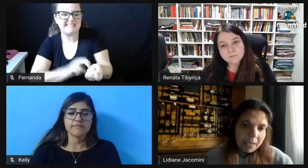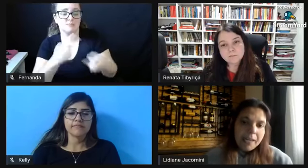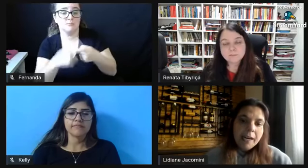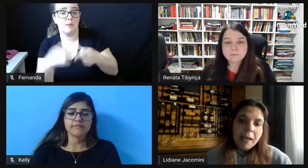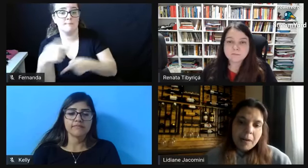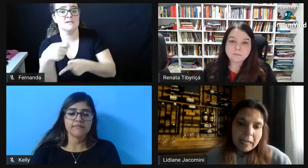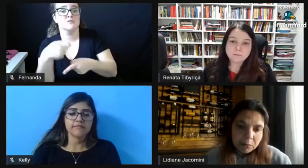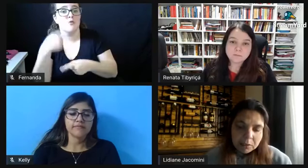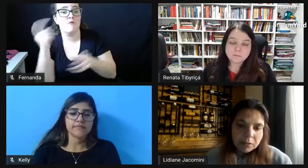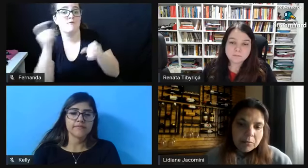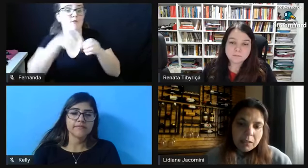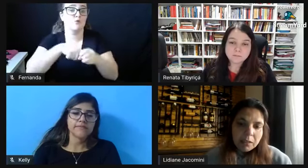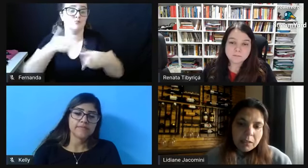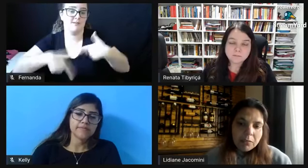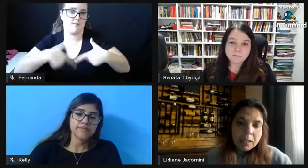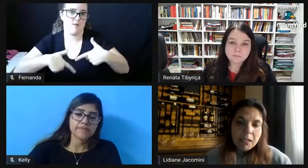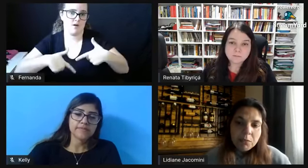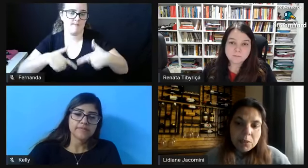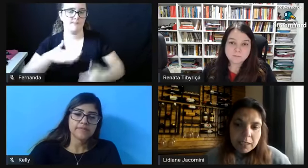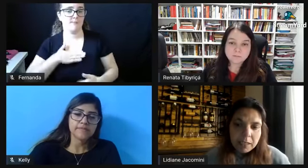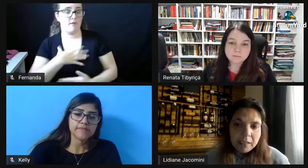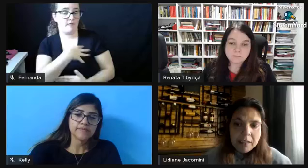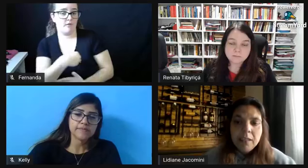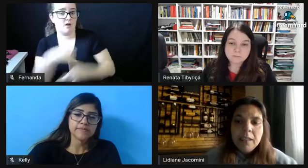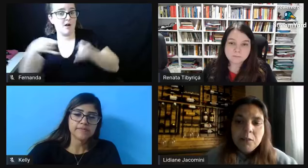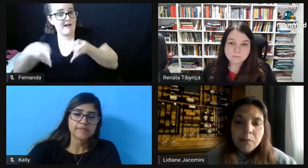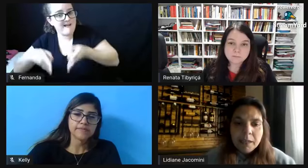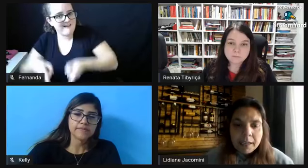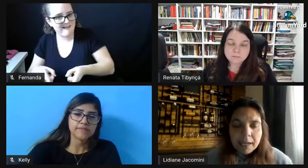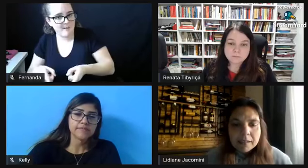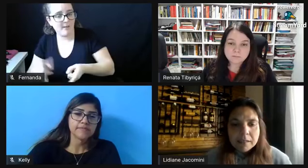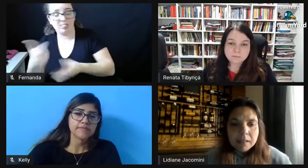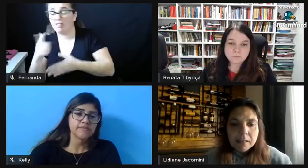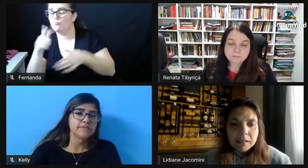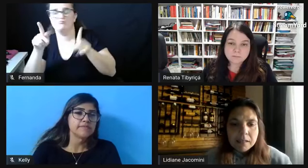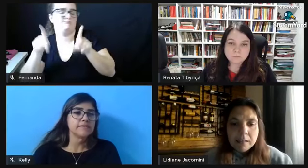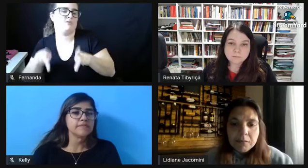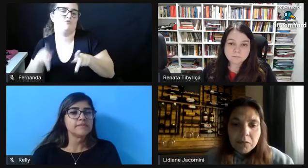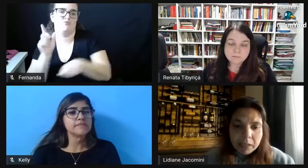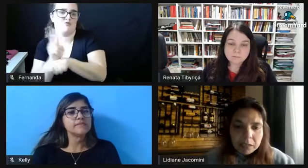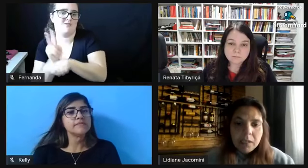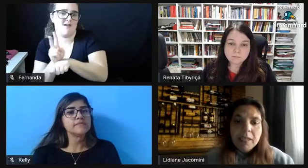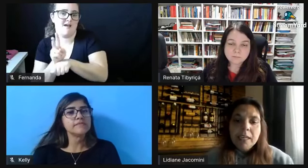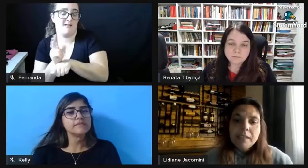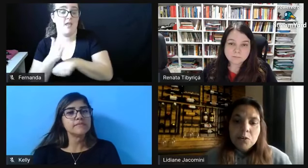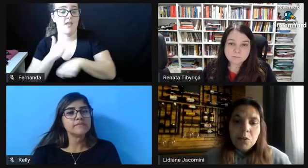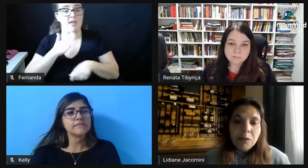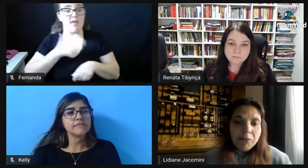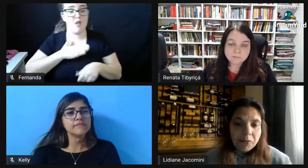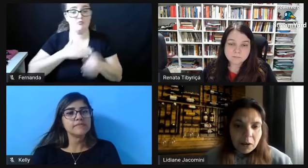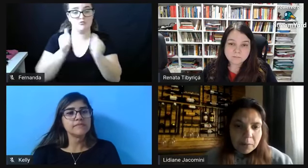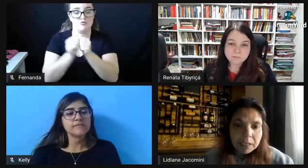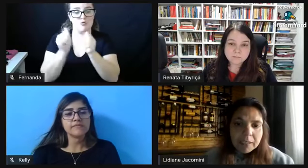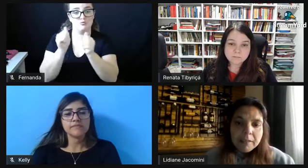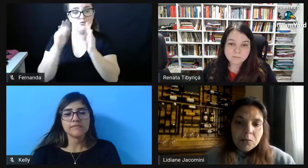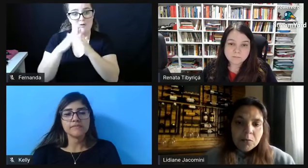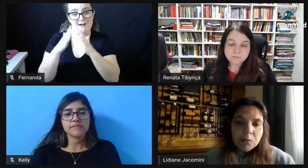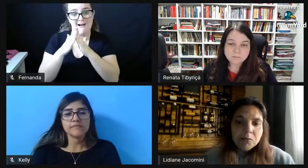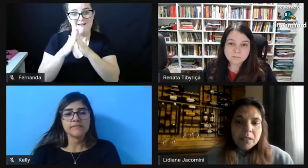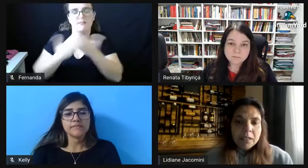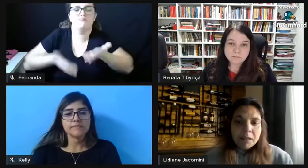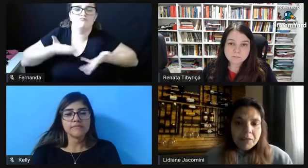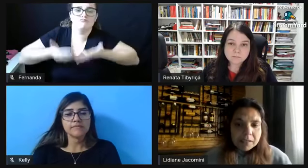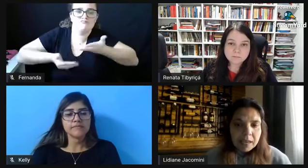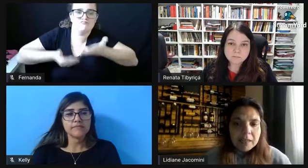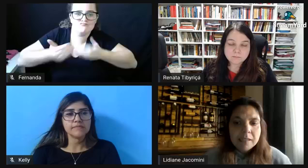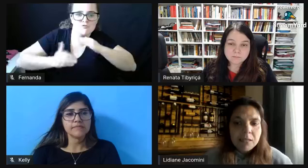trabalhar. Ele é acamado e eu não tenho ninguém que cuide dele. E comigo em casa ele está se desenvolvendo. Existe alguma forma de eu